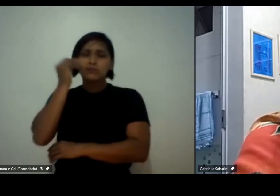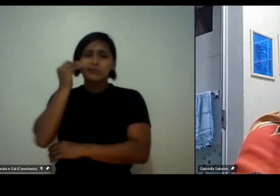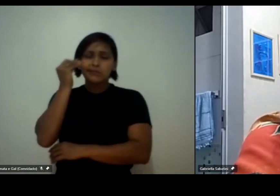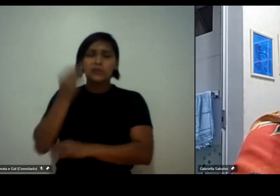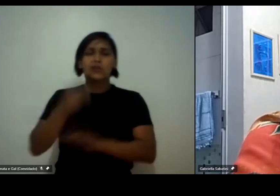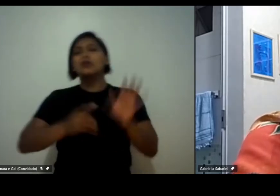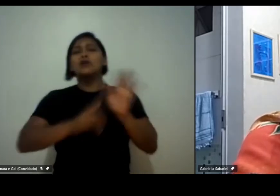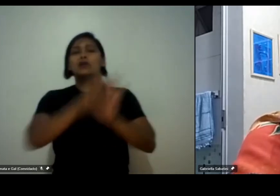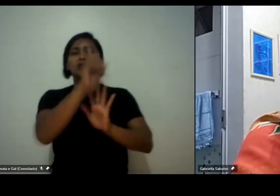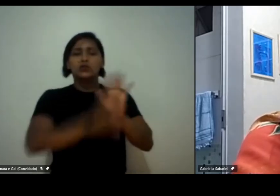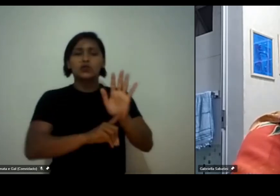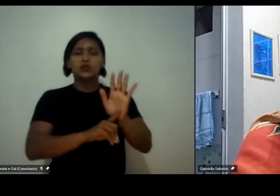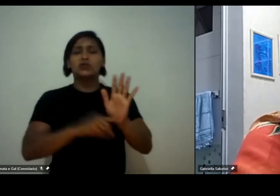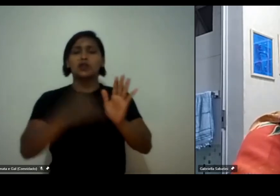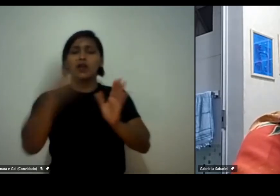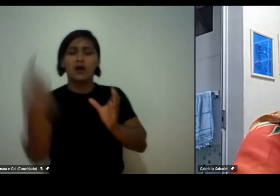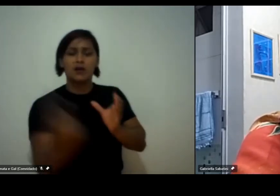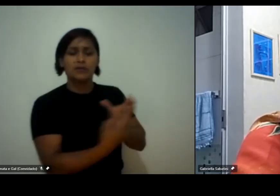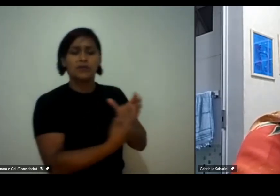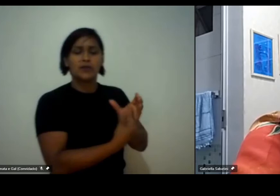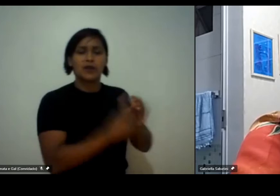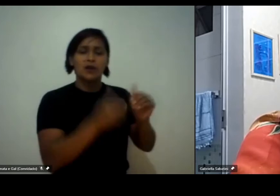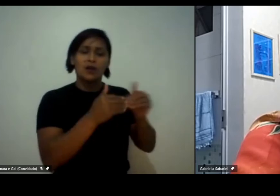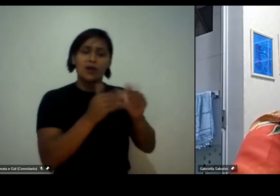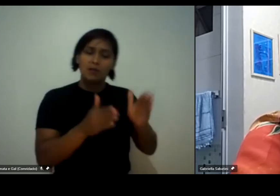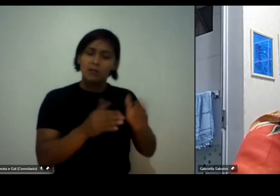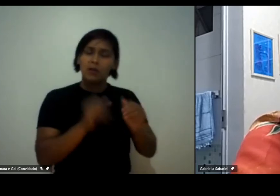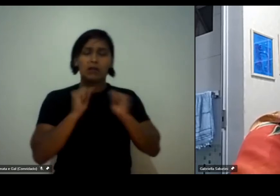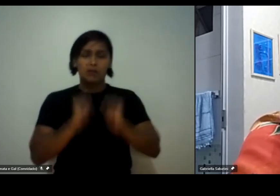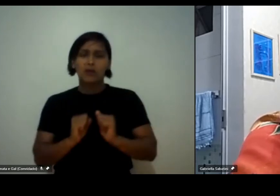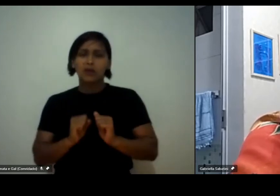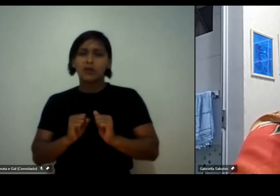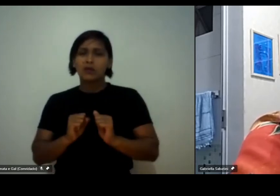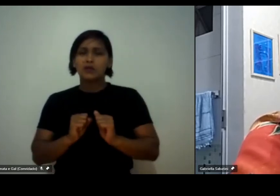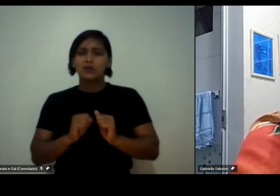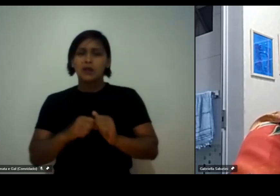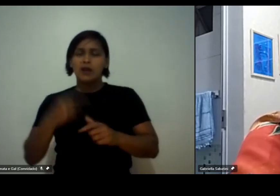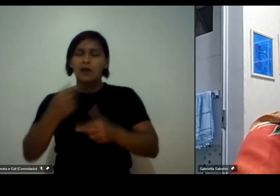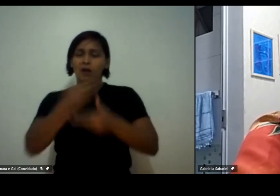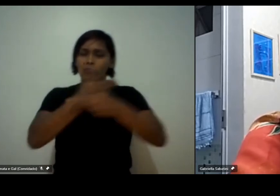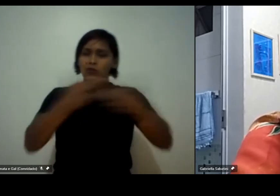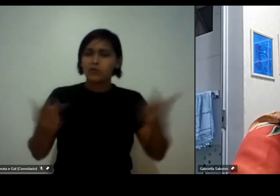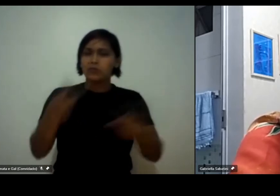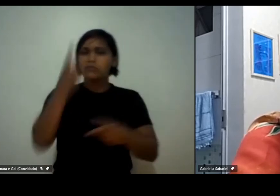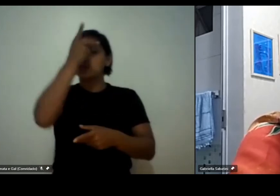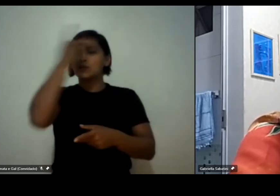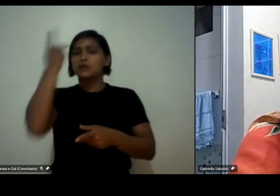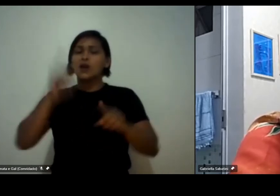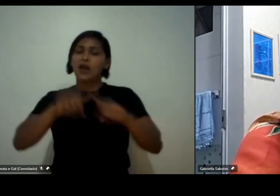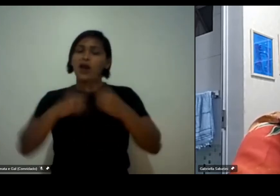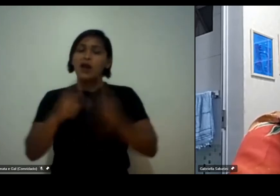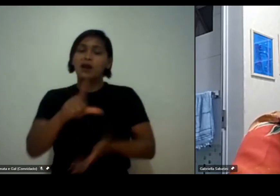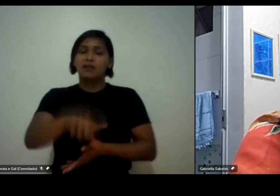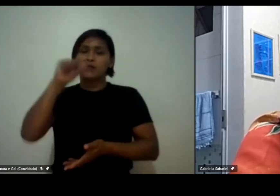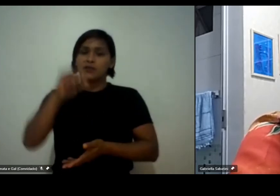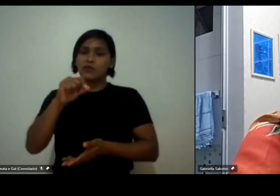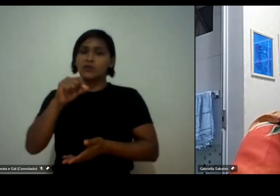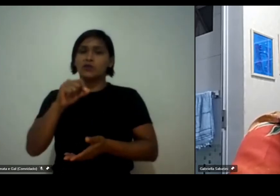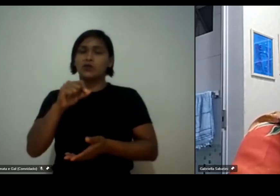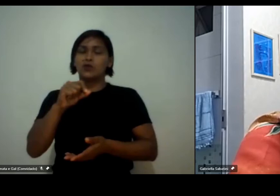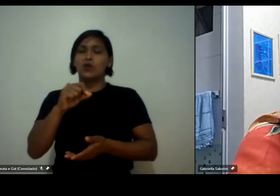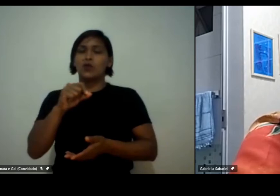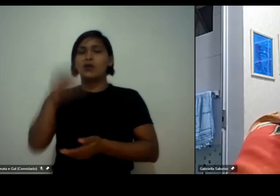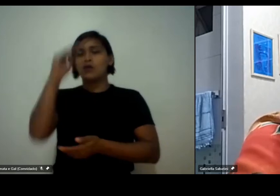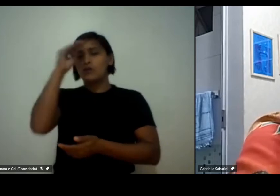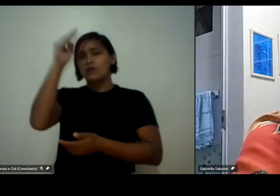direito devir é um corpo aberto para que seja povoado por outros devires. A escolha do devir envolve